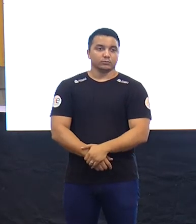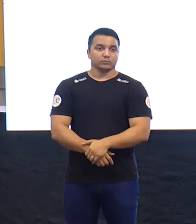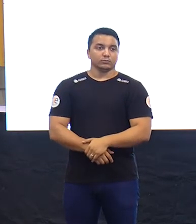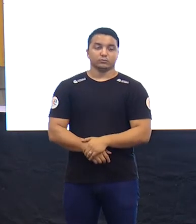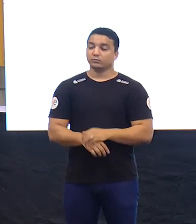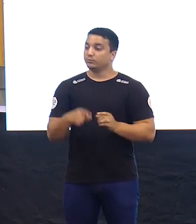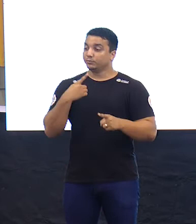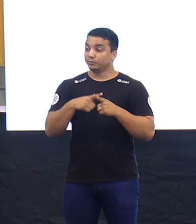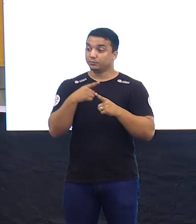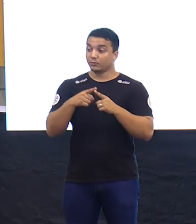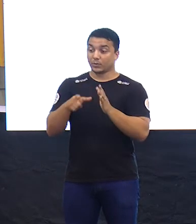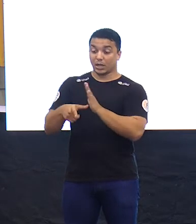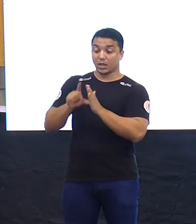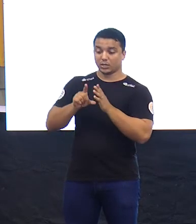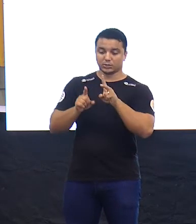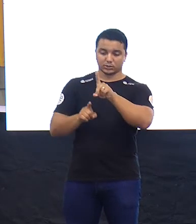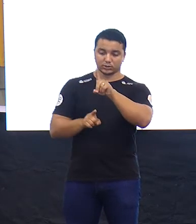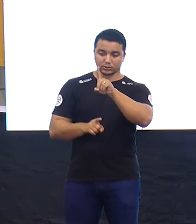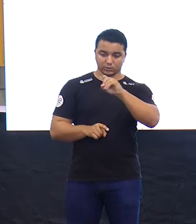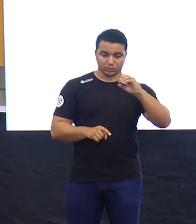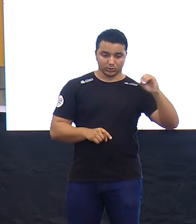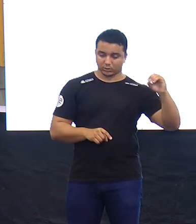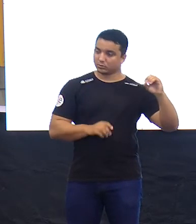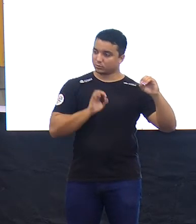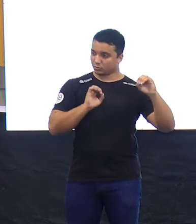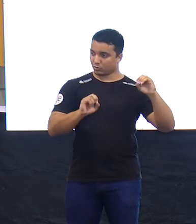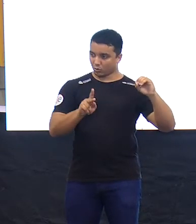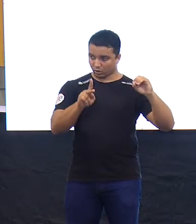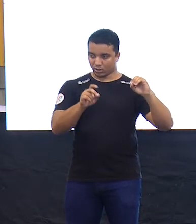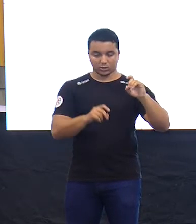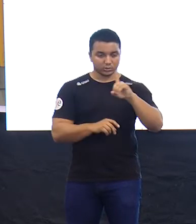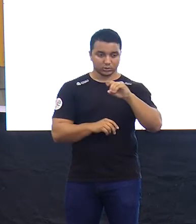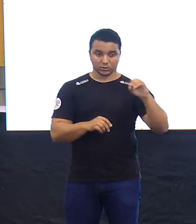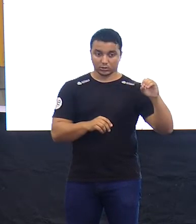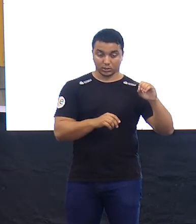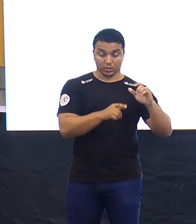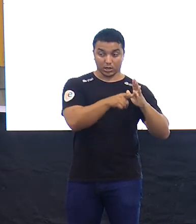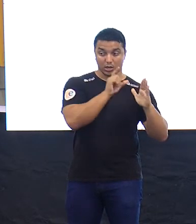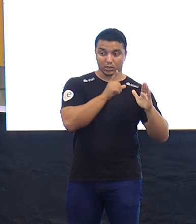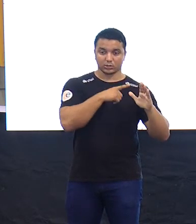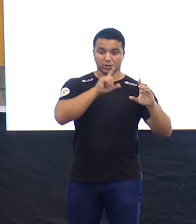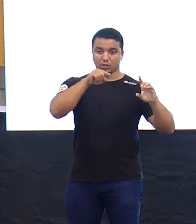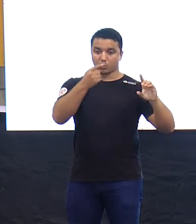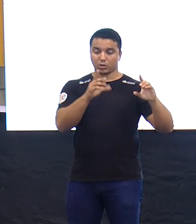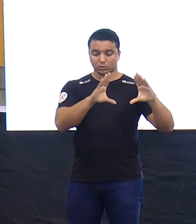Porque ele era 100, do que era 100, sobrou